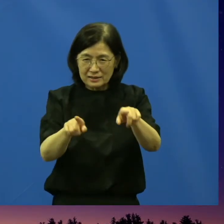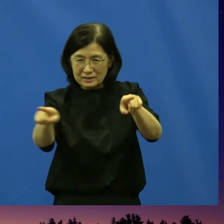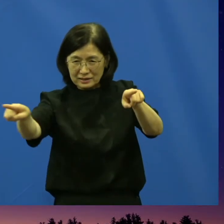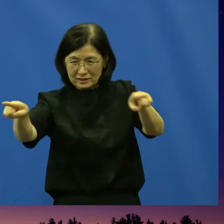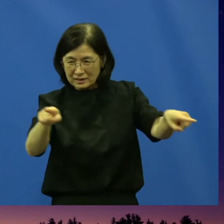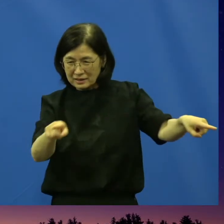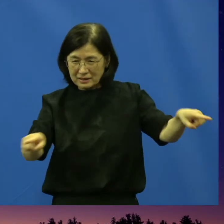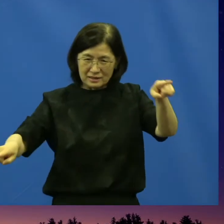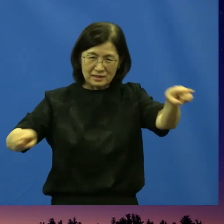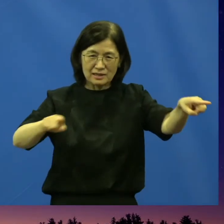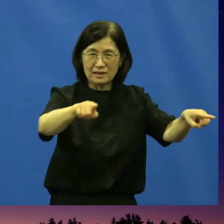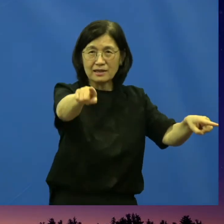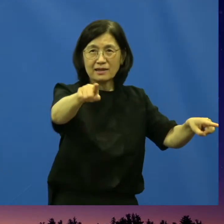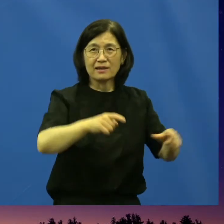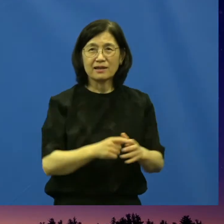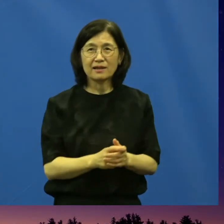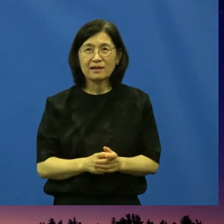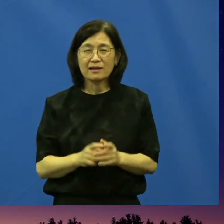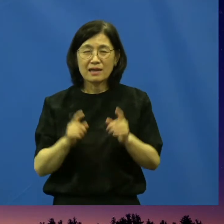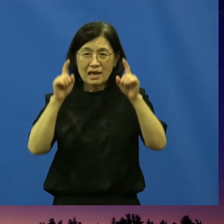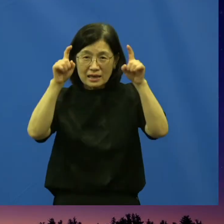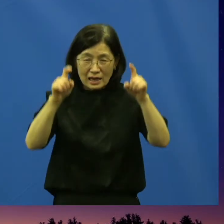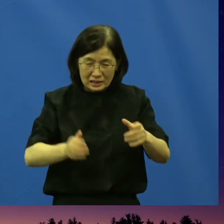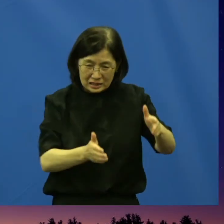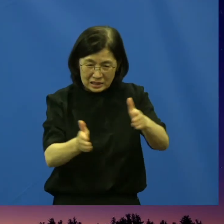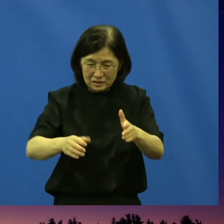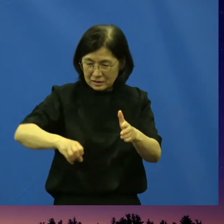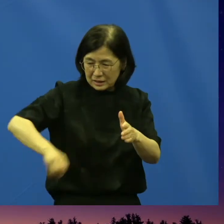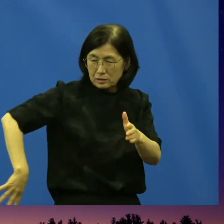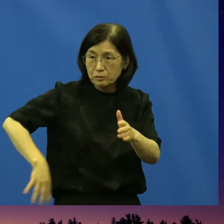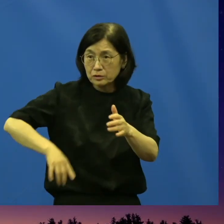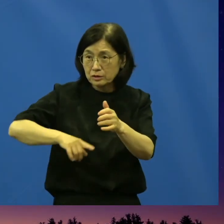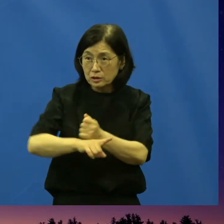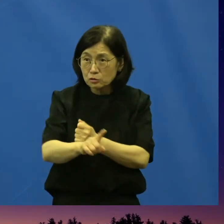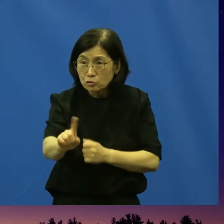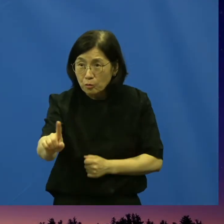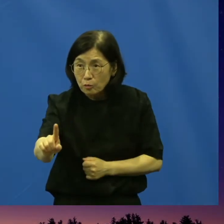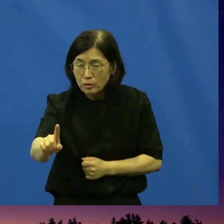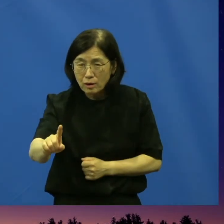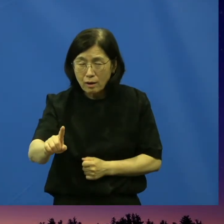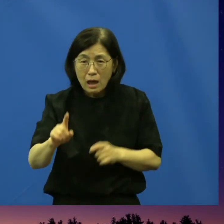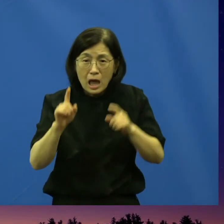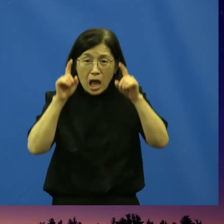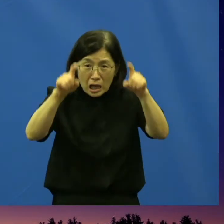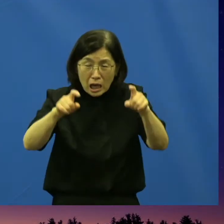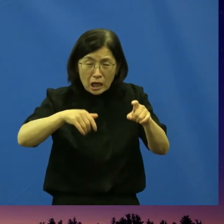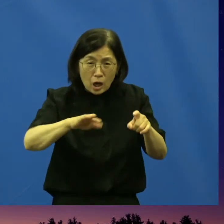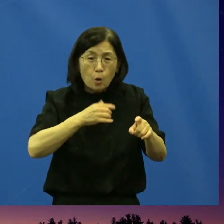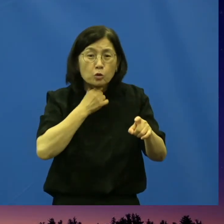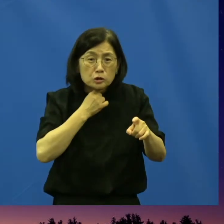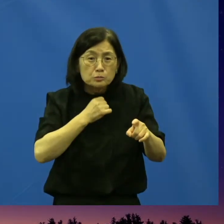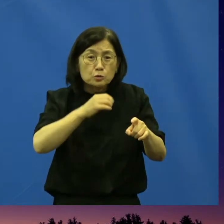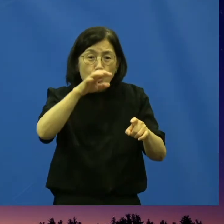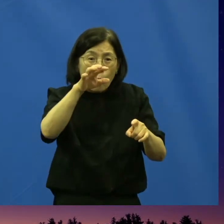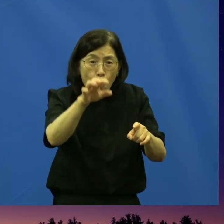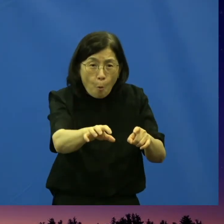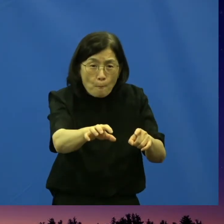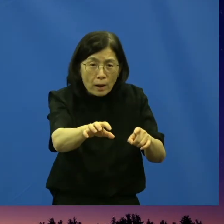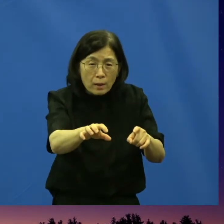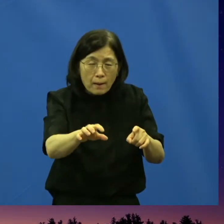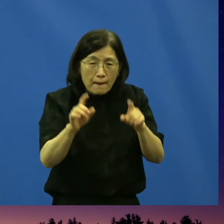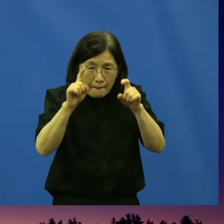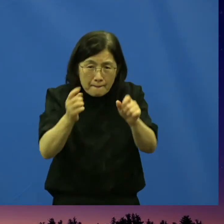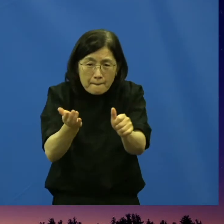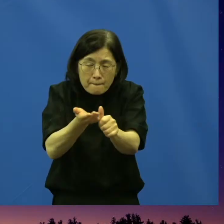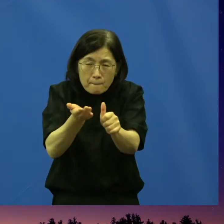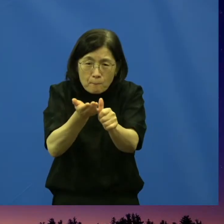그러니까 왜 양의 길을 잃어버립니까? 자기가 가고 싶은 길을 고집하는 거예요. 목자의 인도를